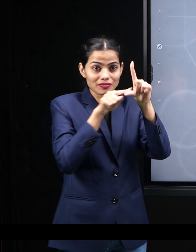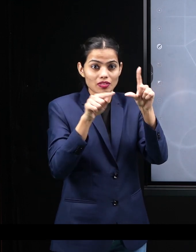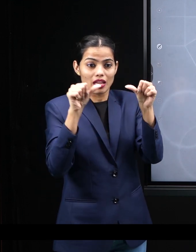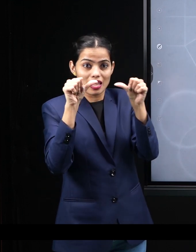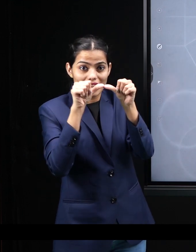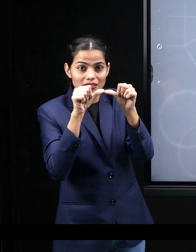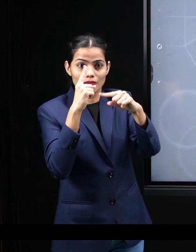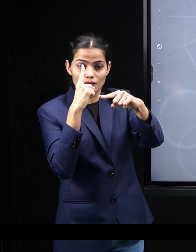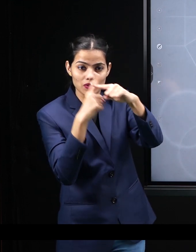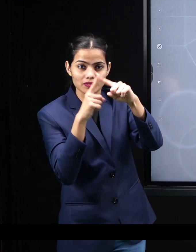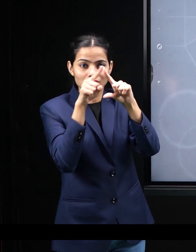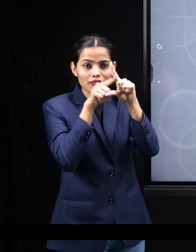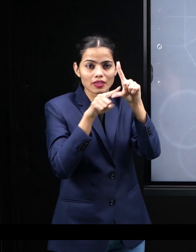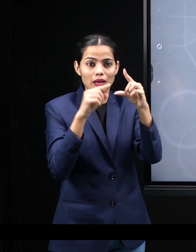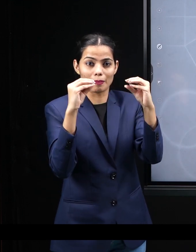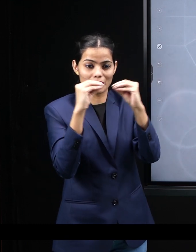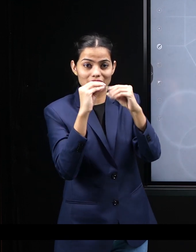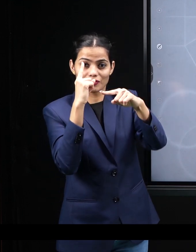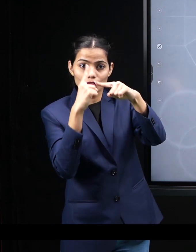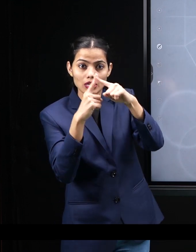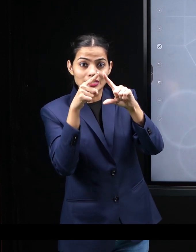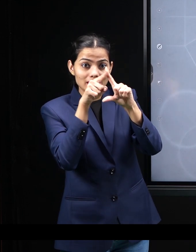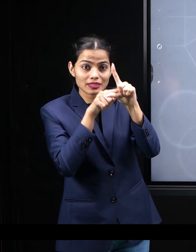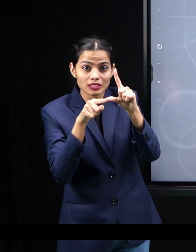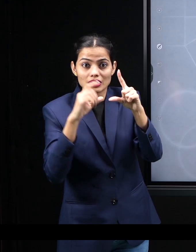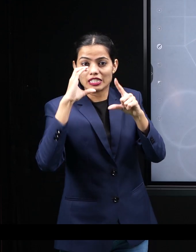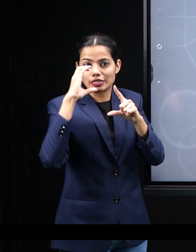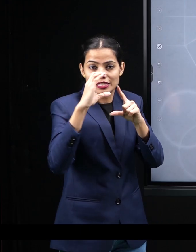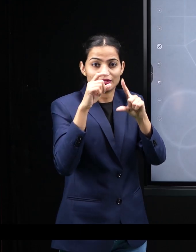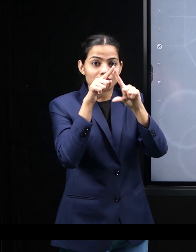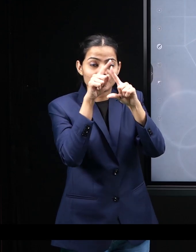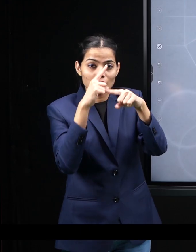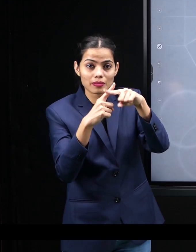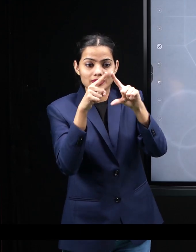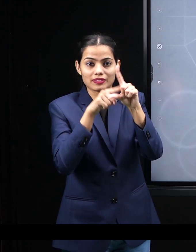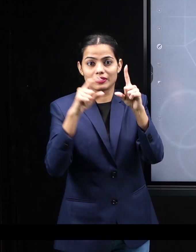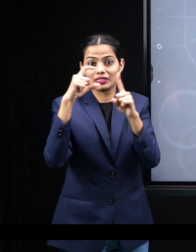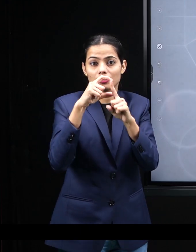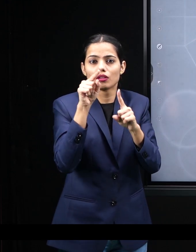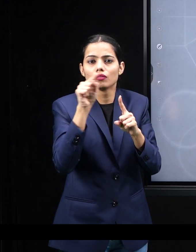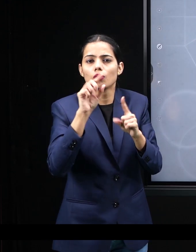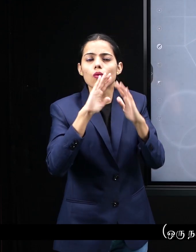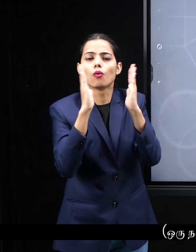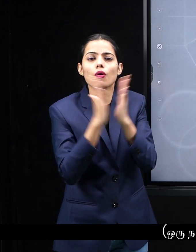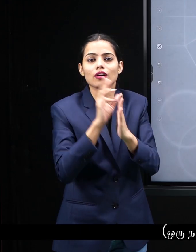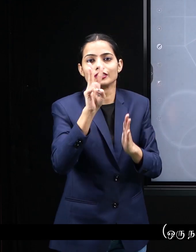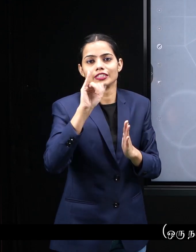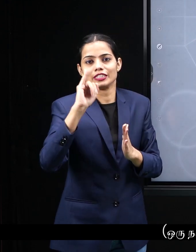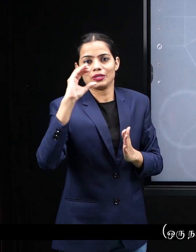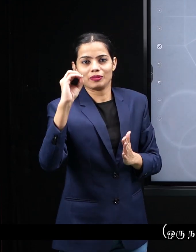குறுங்கோணம் A கூட்டல் குறுங்கோணம் B கூட்டல் குறுங்கோணம் C கூட்டல் குறுங்கோணம் D ஈடு 360 பாகை,